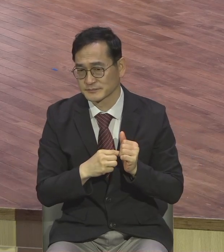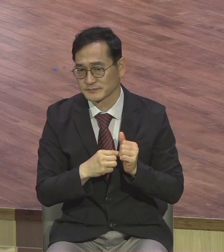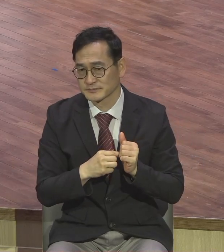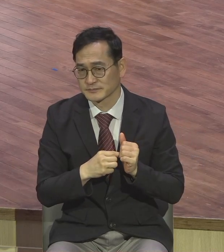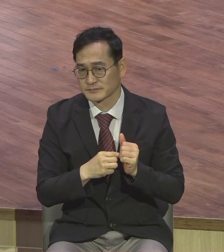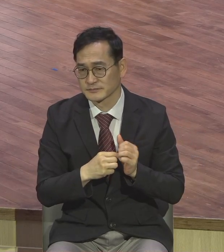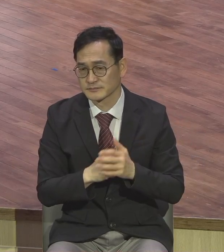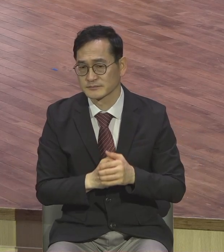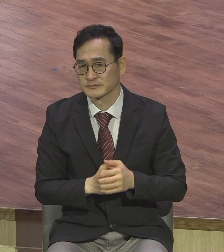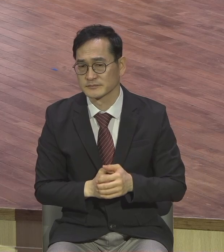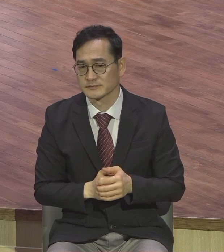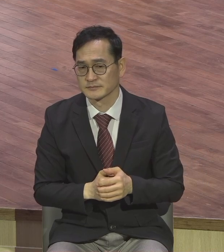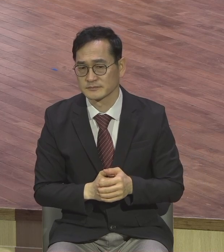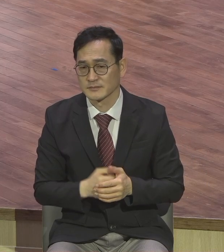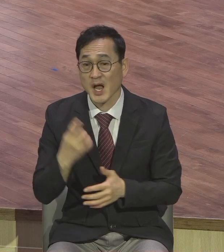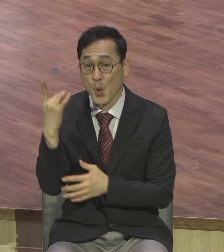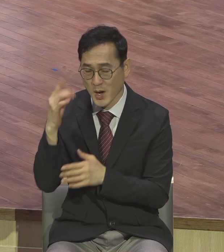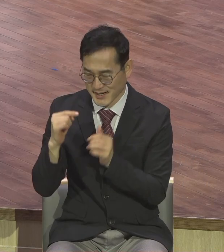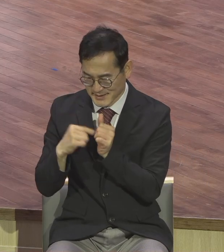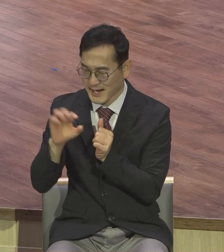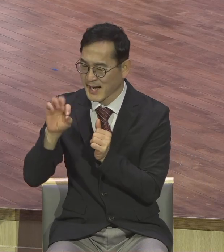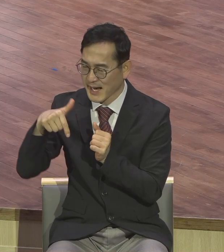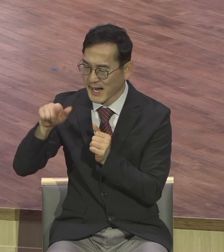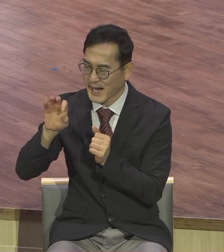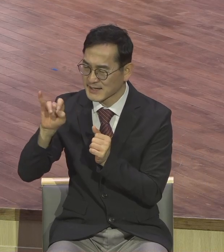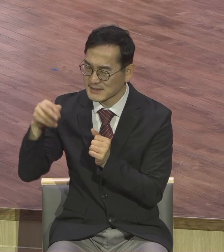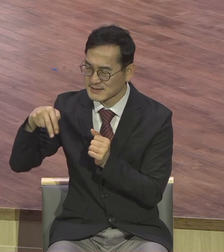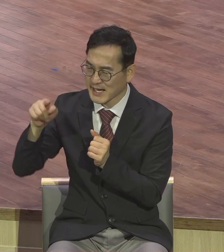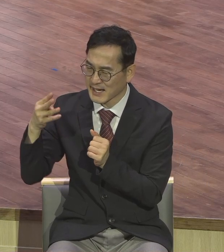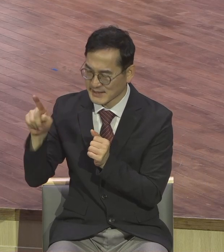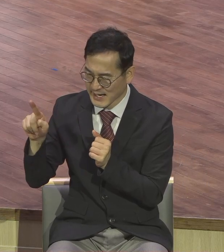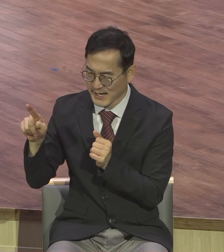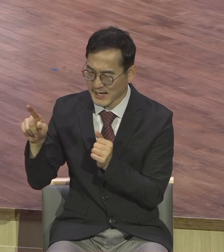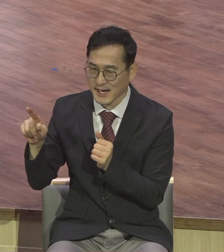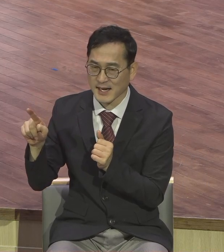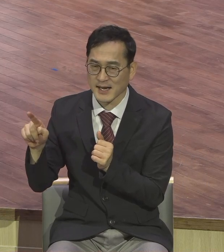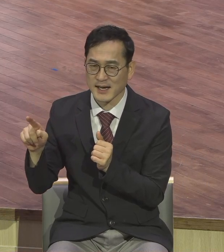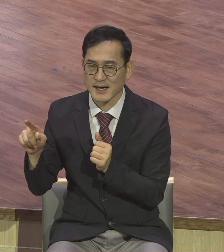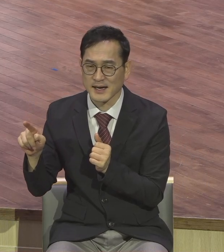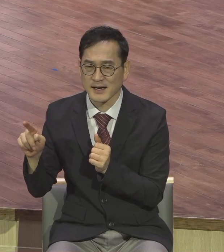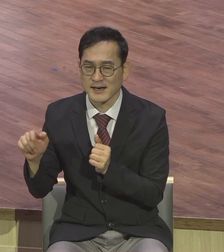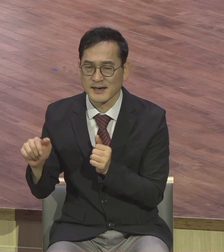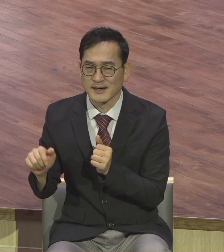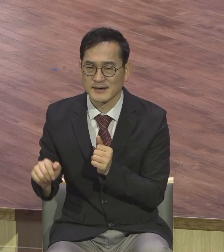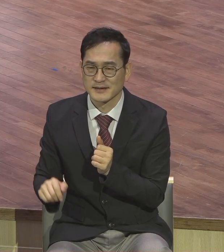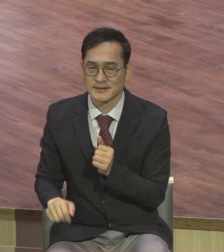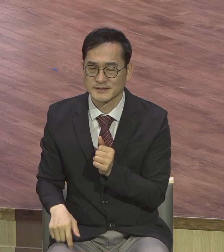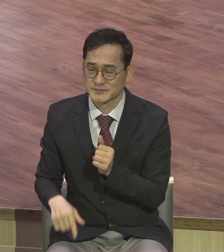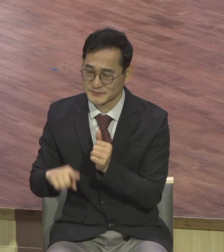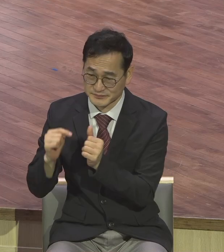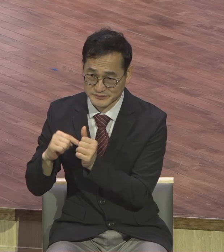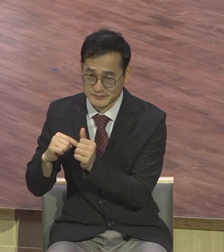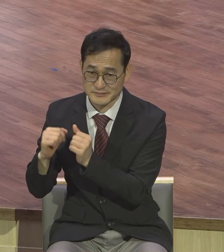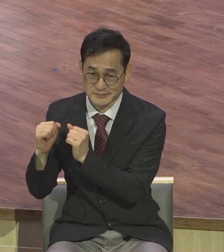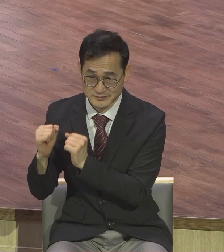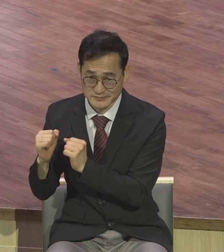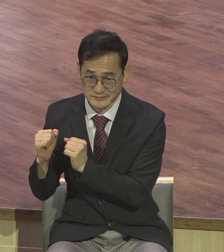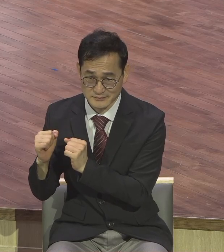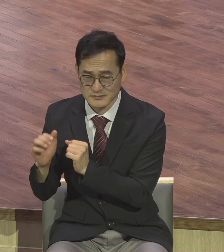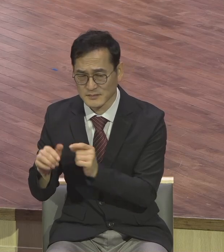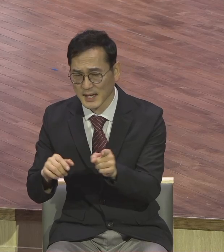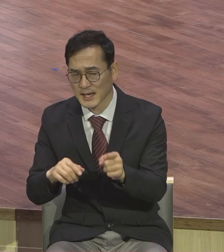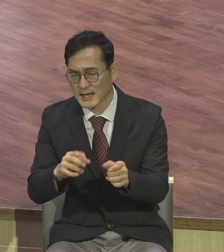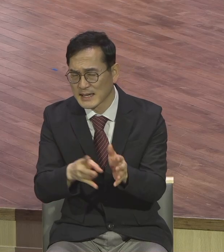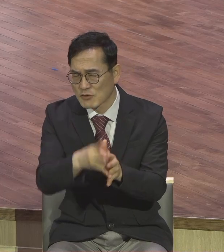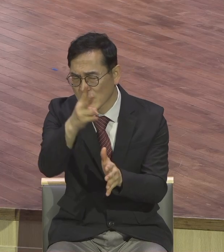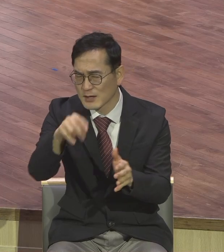돼. 가이사라에 있었는데 유월절을 맞이해서 예루살렘 근처에 지금 이 소요가 일어날